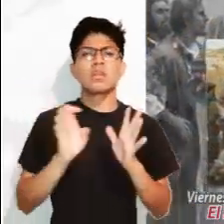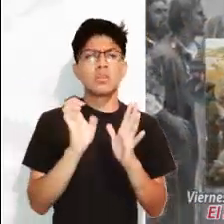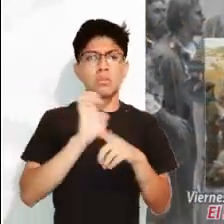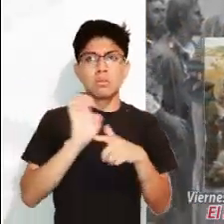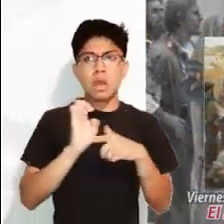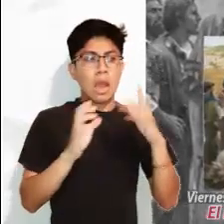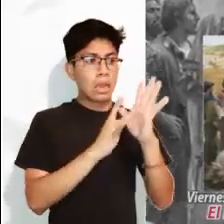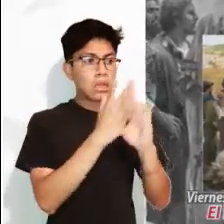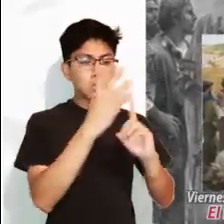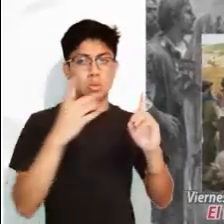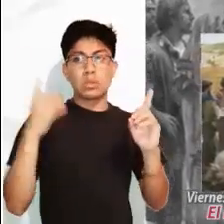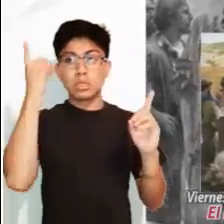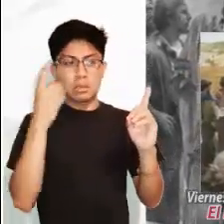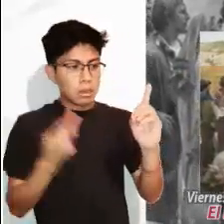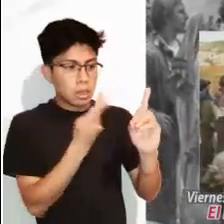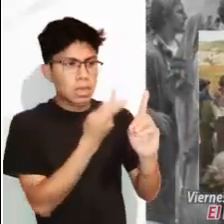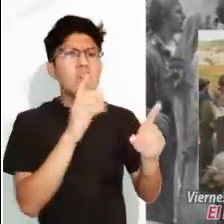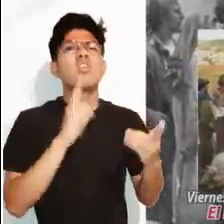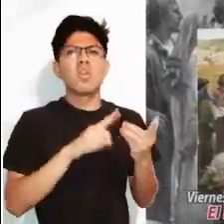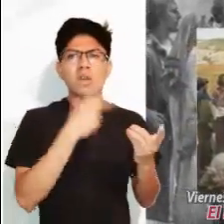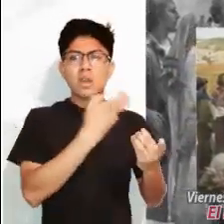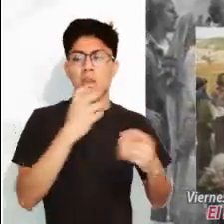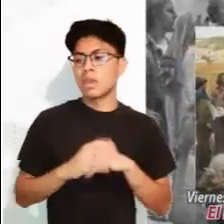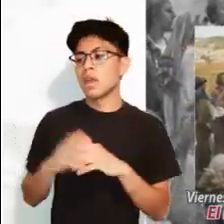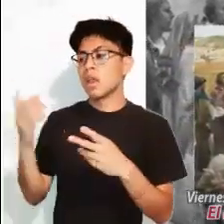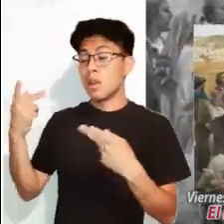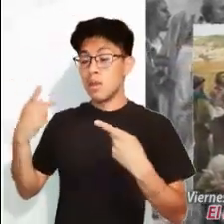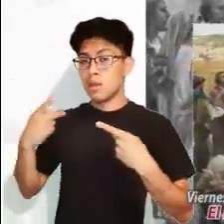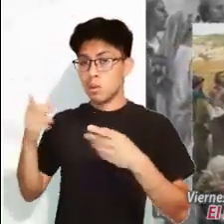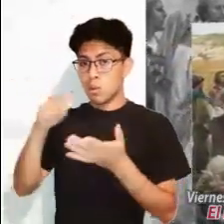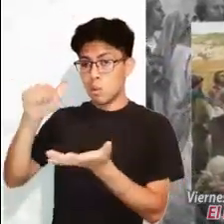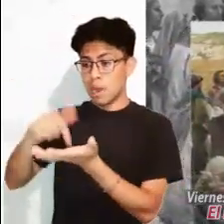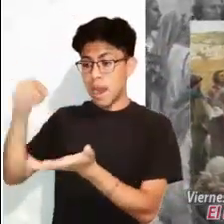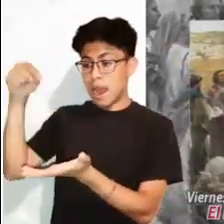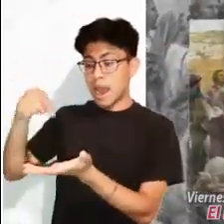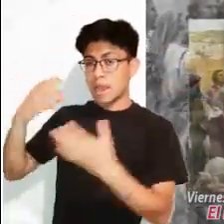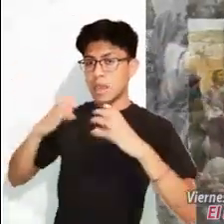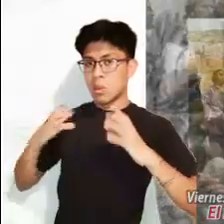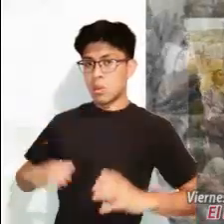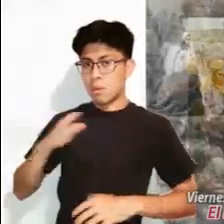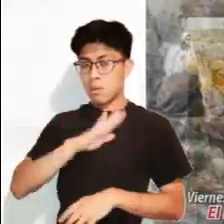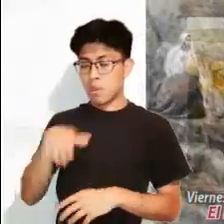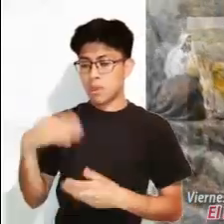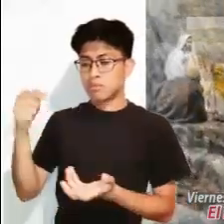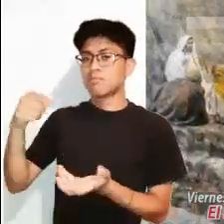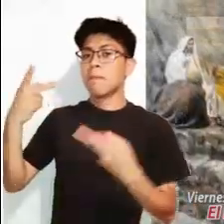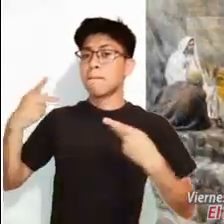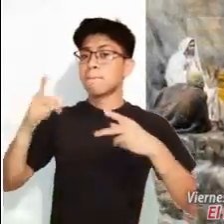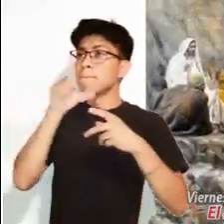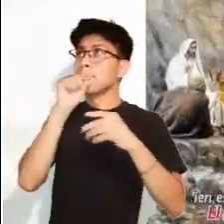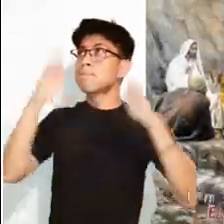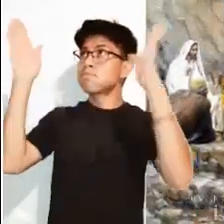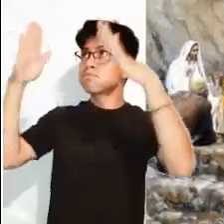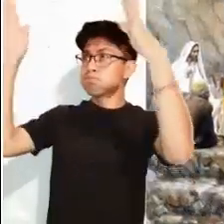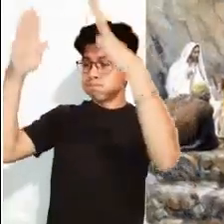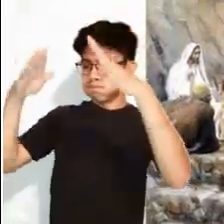dijeron, ¿Dónde sucederá eso, Señor? Y él le respondió, Donde hay un cadáver, se juntan los